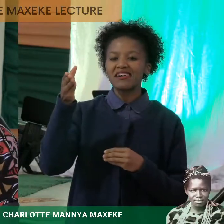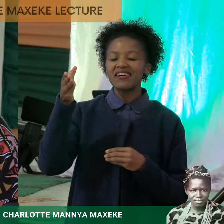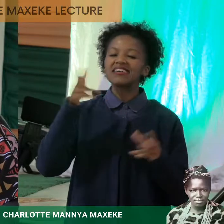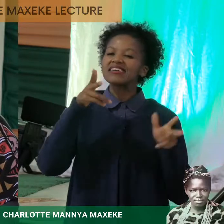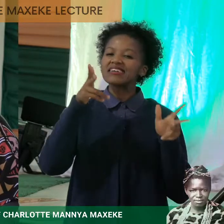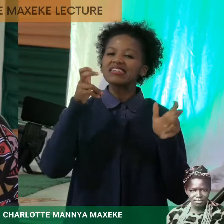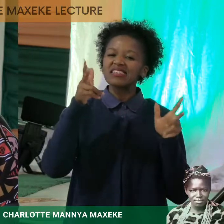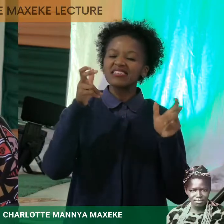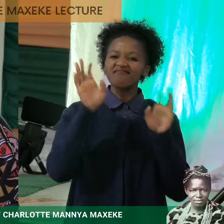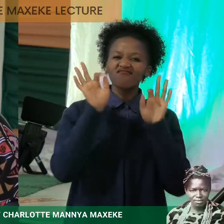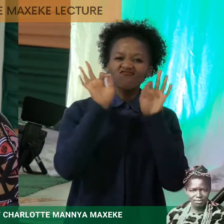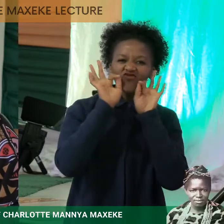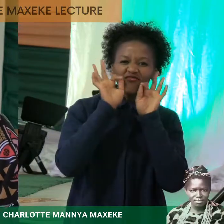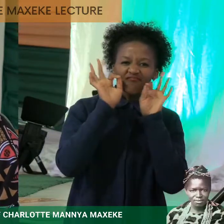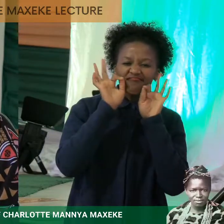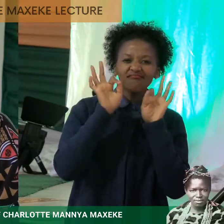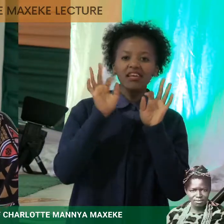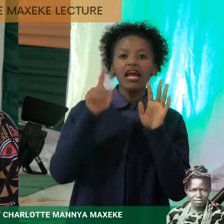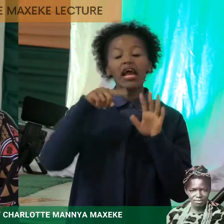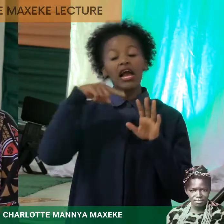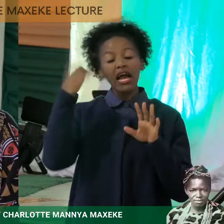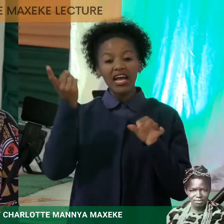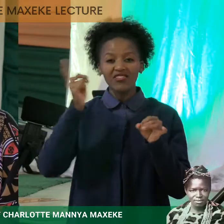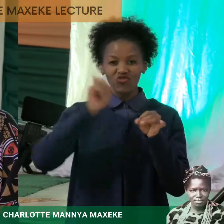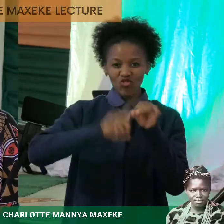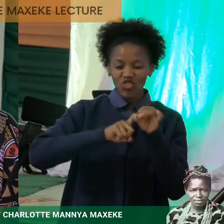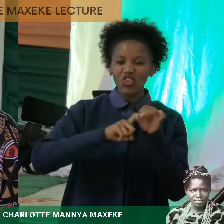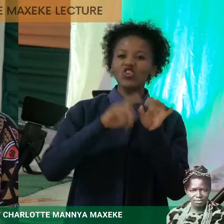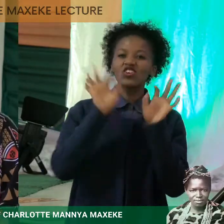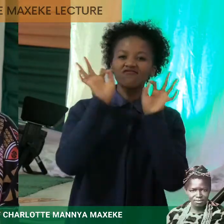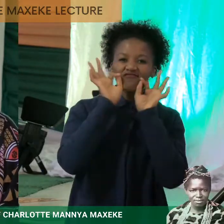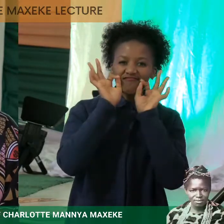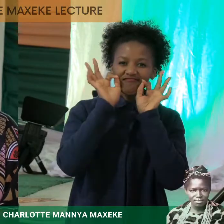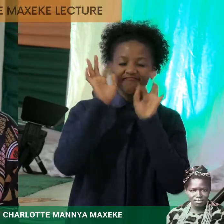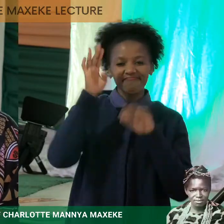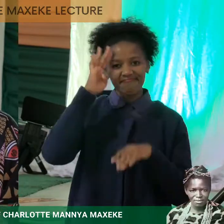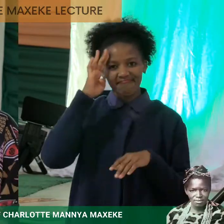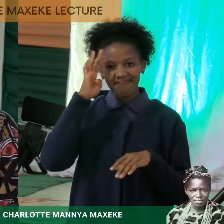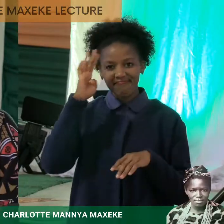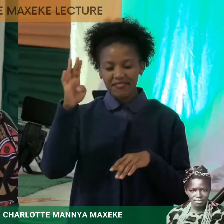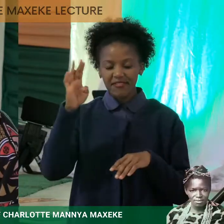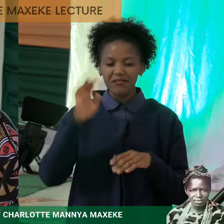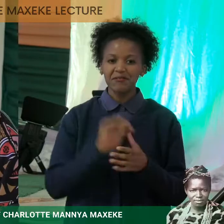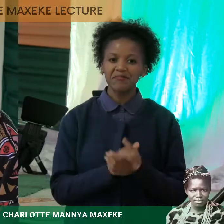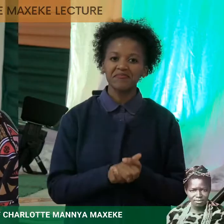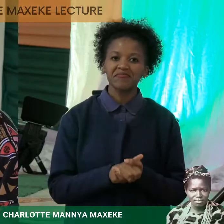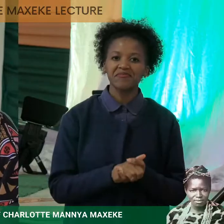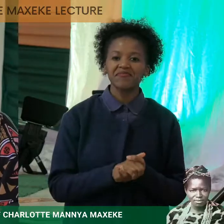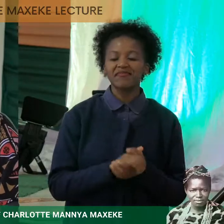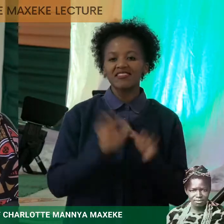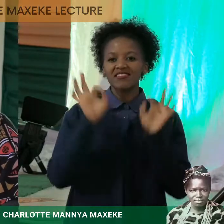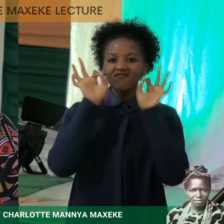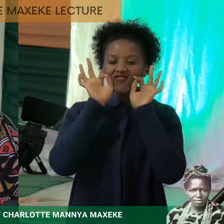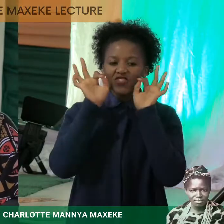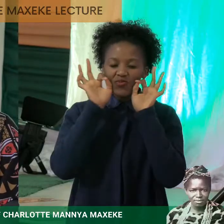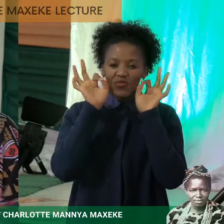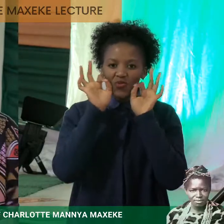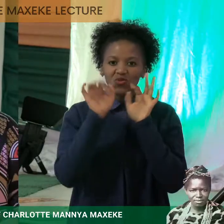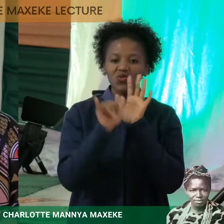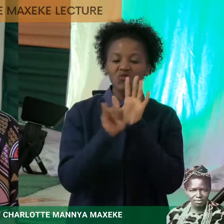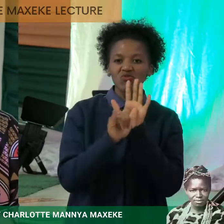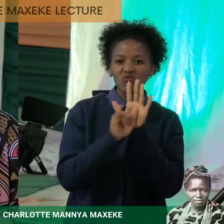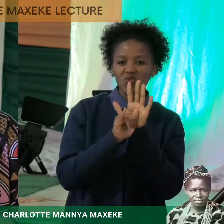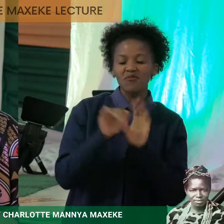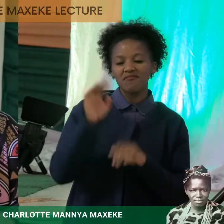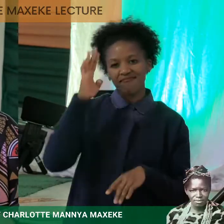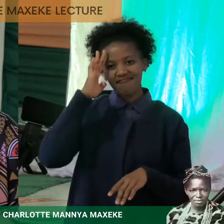esimamele kunye nabanye abajoyinileyo abasibukeleyo phaa ebuxhakaxhakeni phaa kuFacebook nakuYouTube